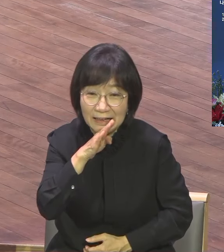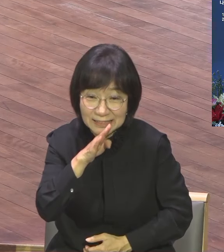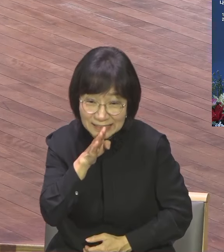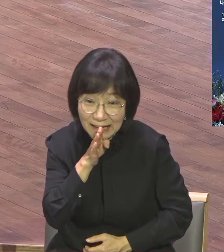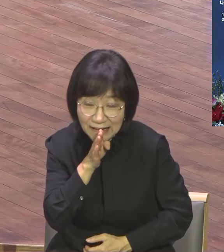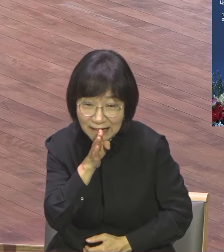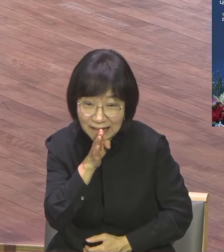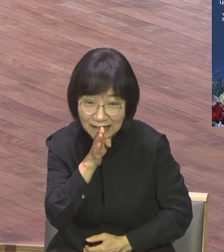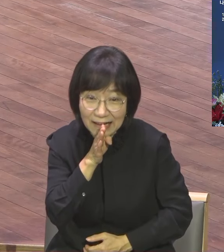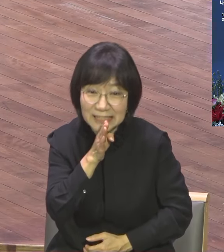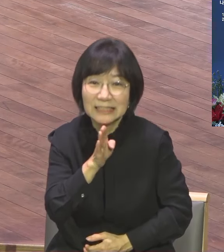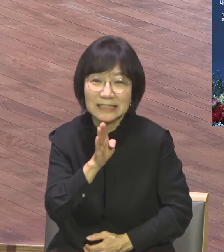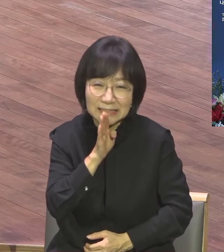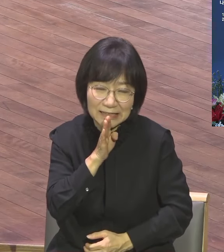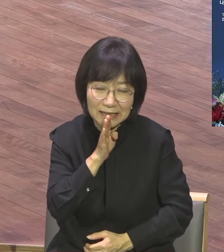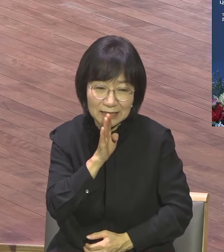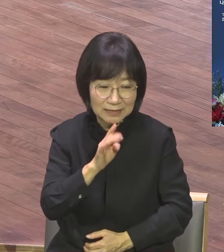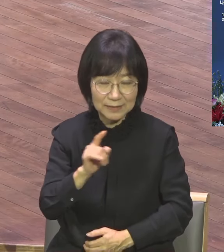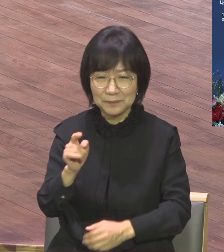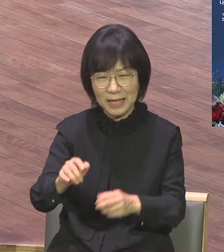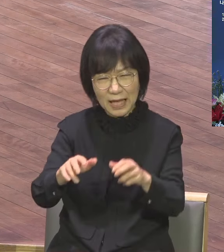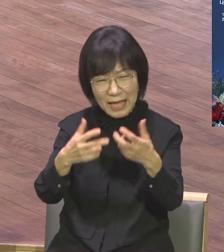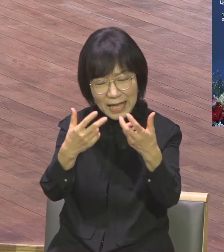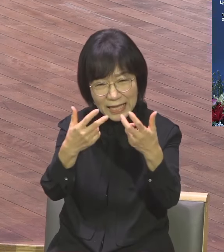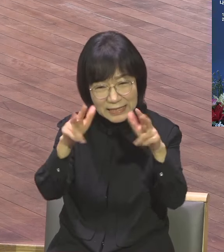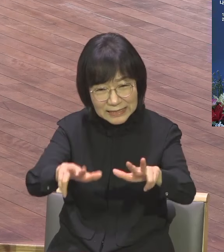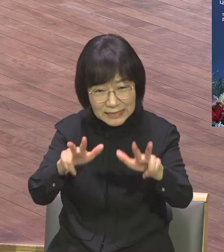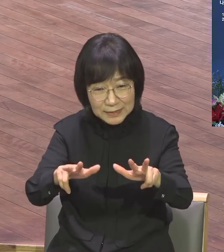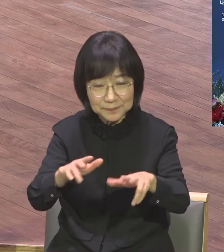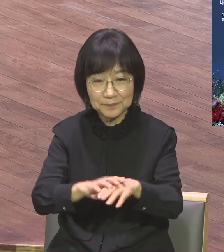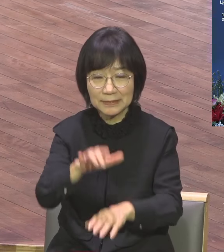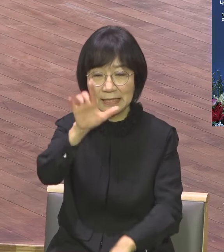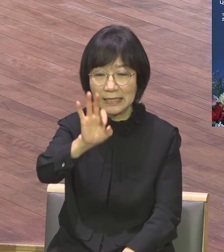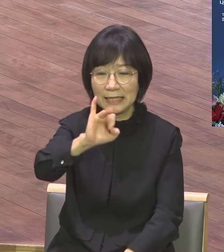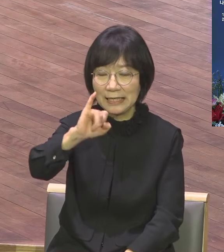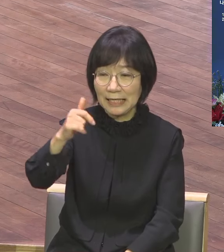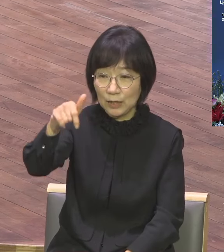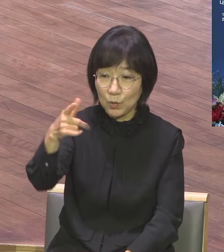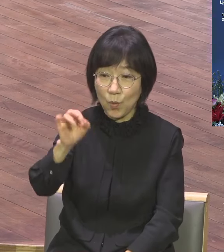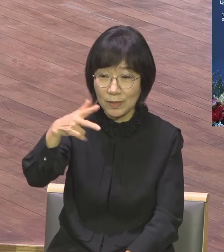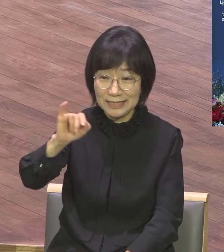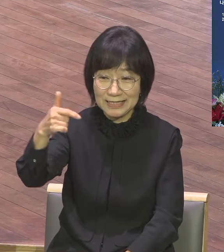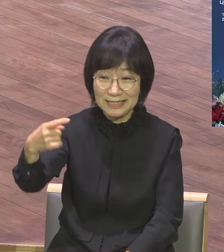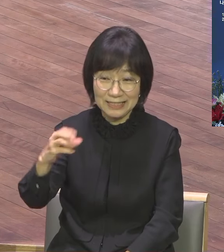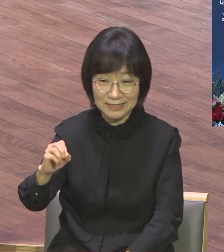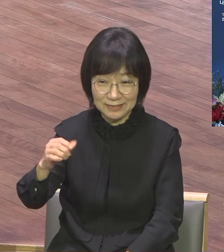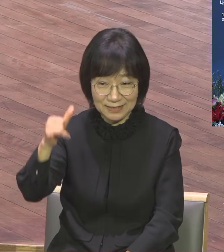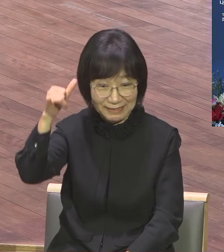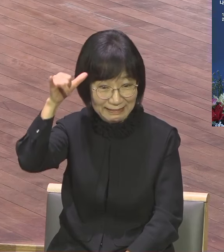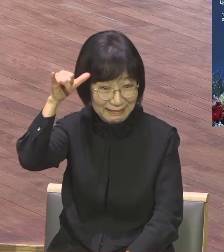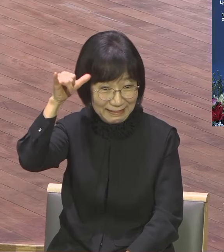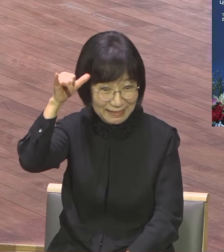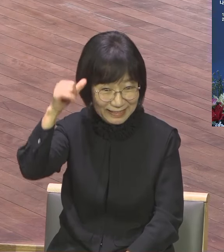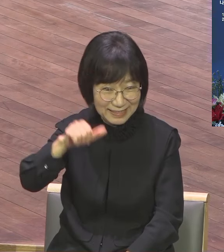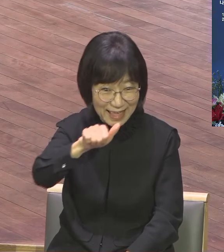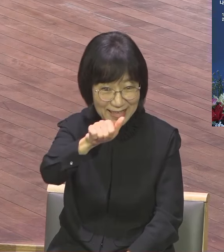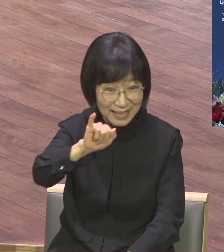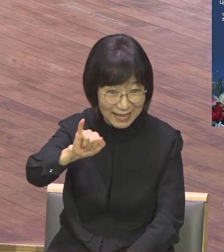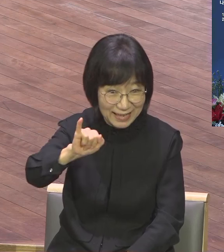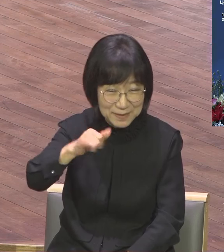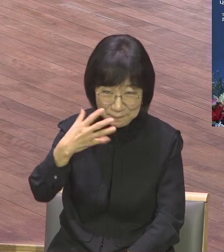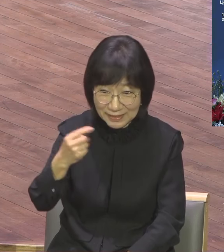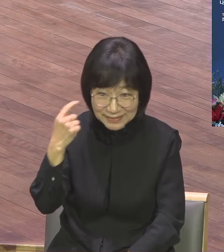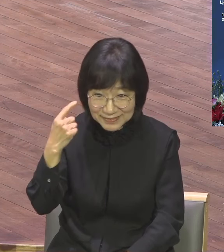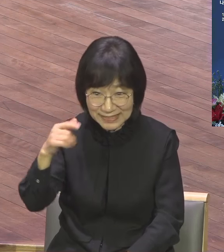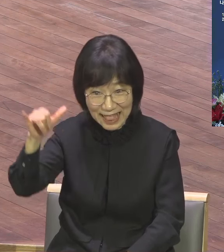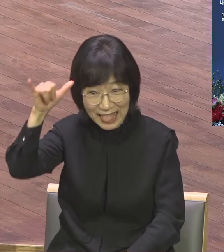지금 우리는요. 인공지능에 크게 발전된 그런 시대에 살고 있어요.